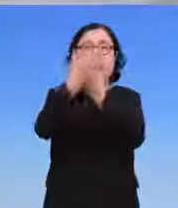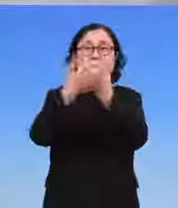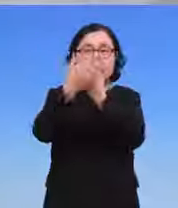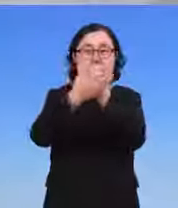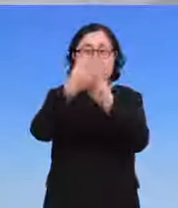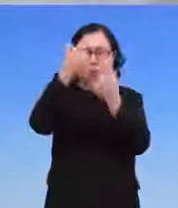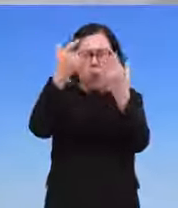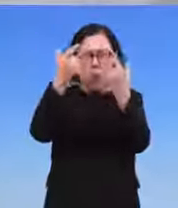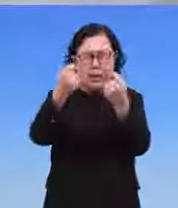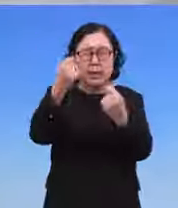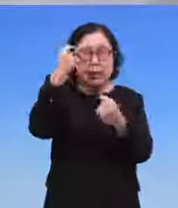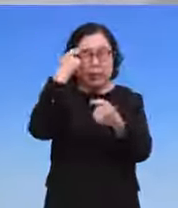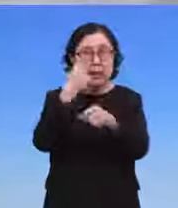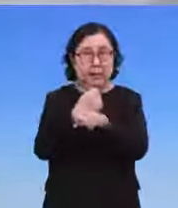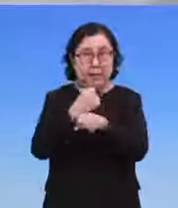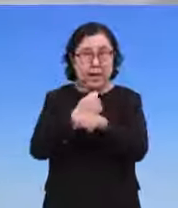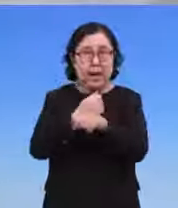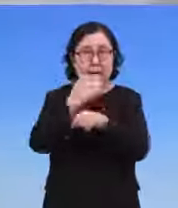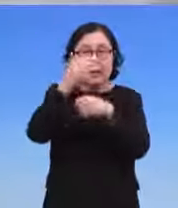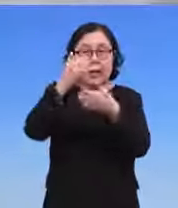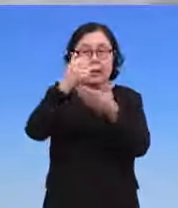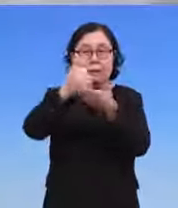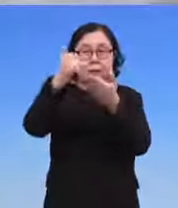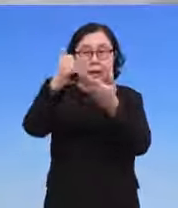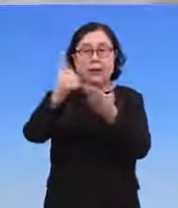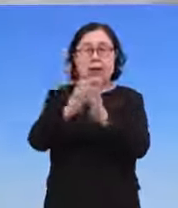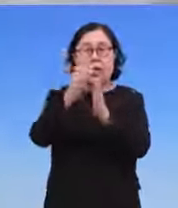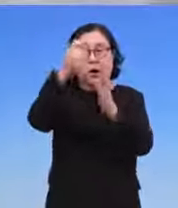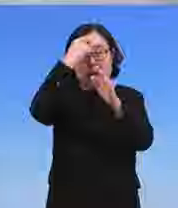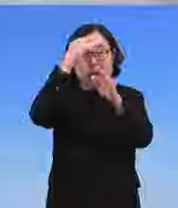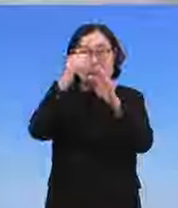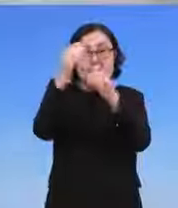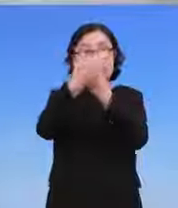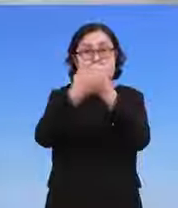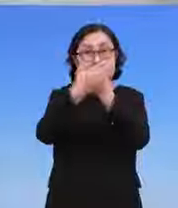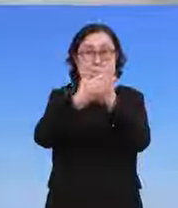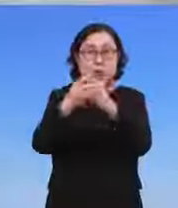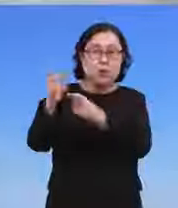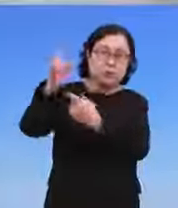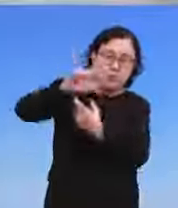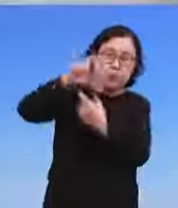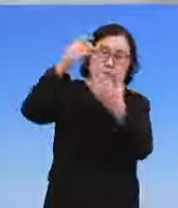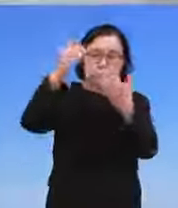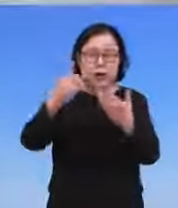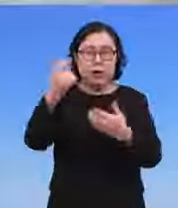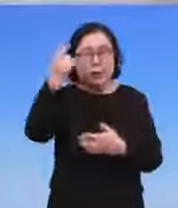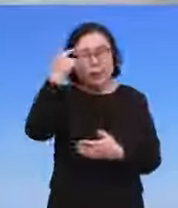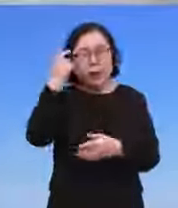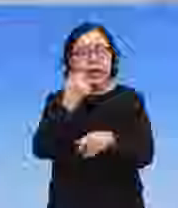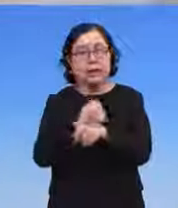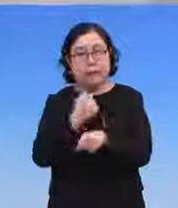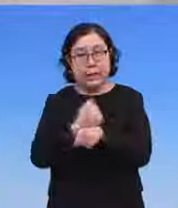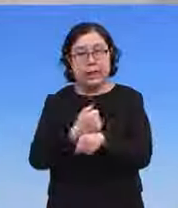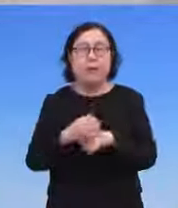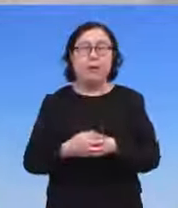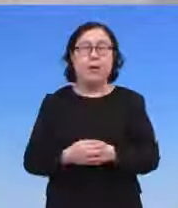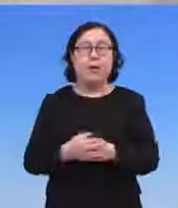저는 믿습니다. 유난히 오늘 하나님께서 예배의 은혜를 우리에게 부어주시리라고